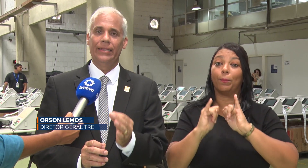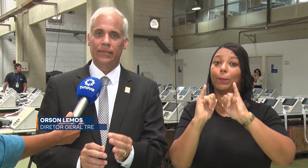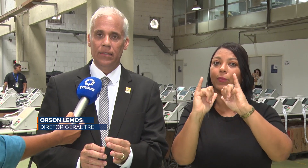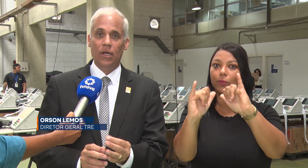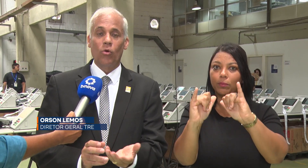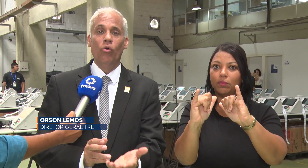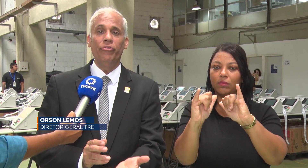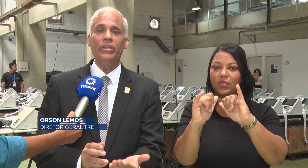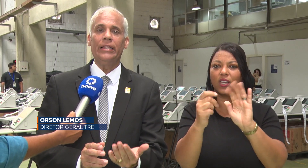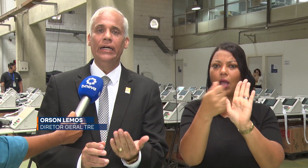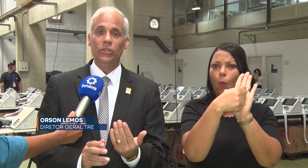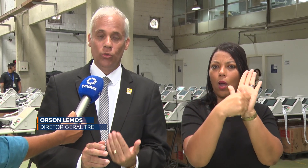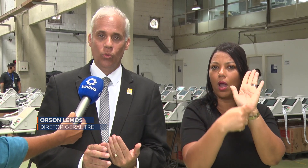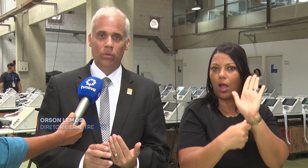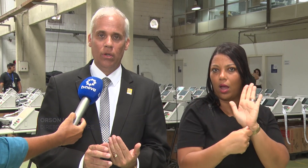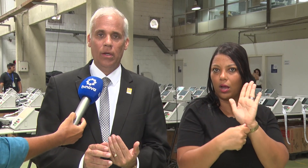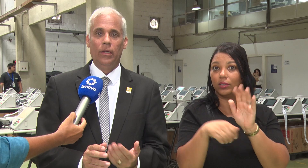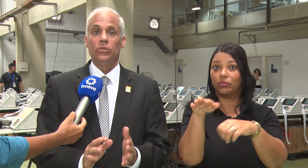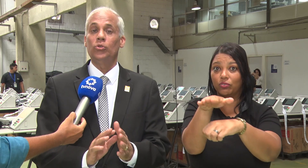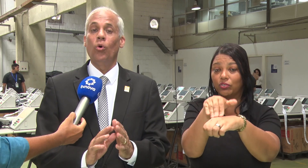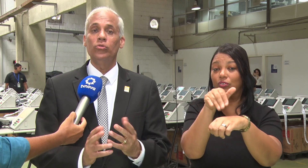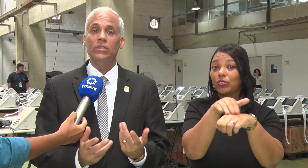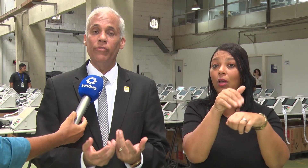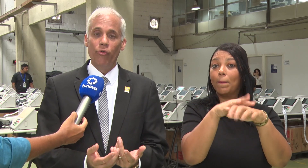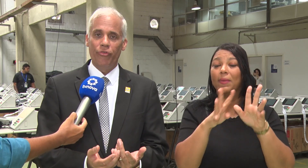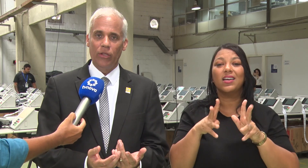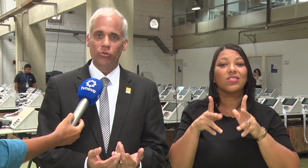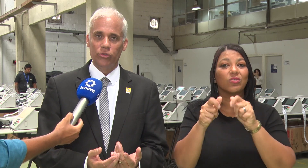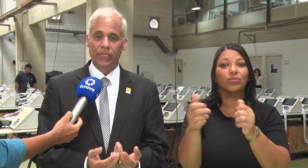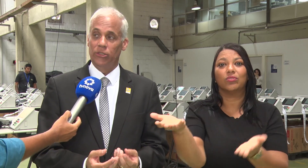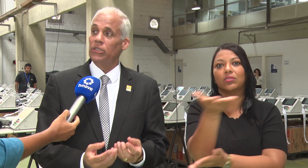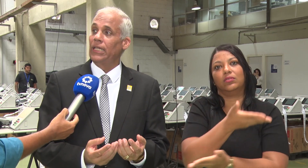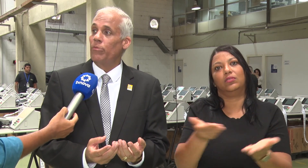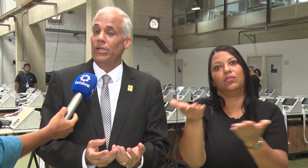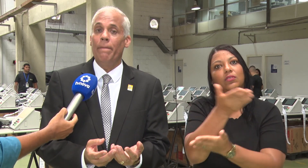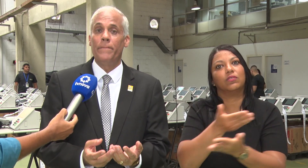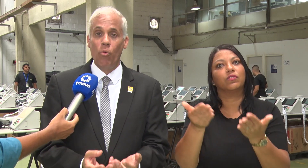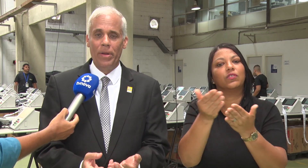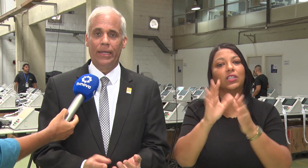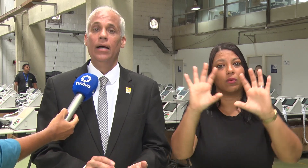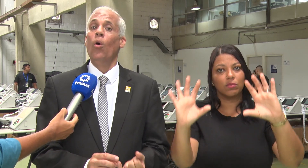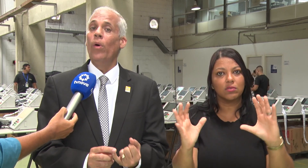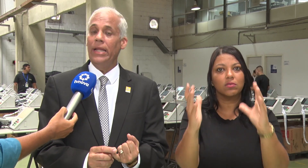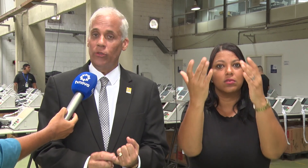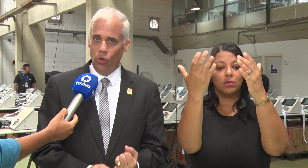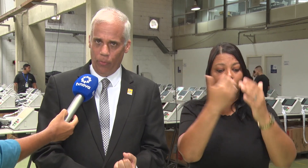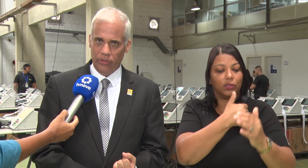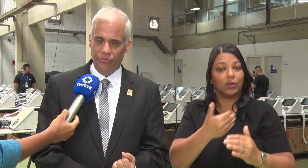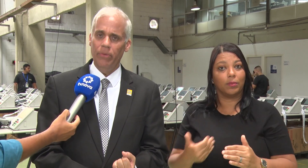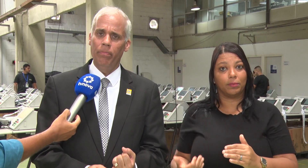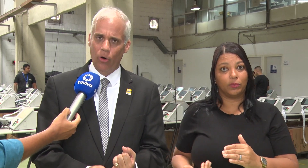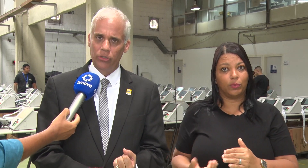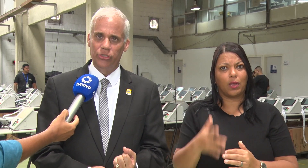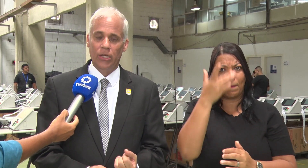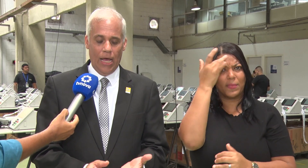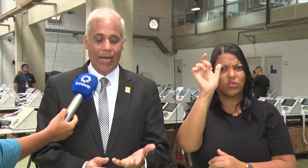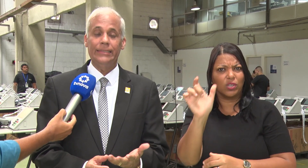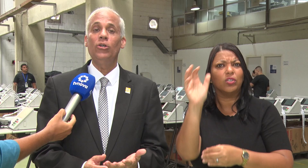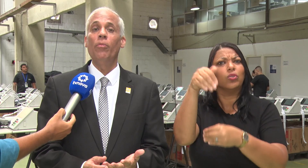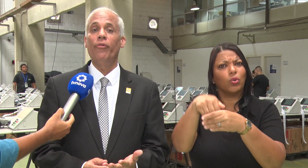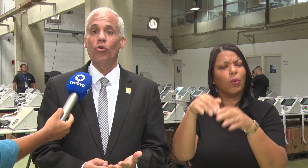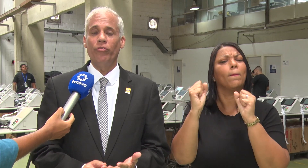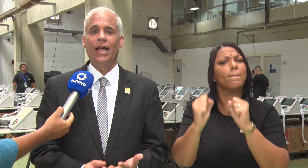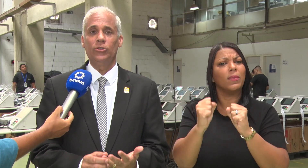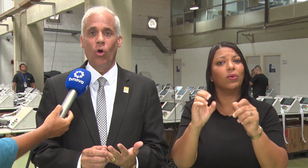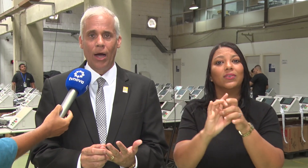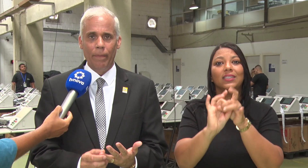uma ata convidando todos os envolvidos, ou seja, é uma cerimônia pública. O eleitor pode vir? Pode. Assim